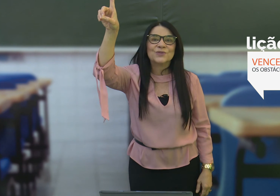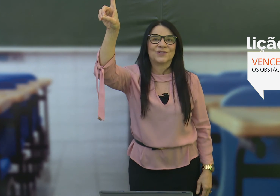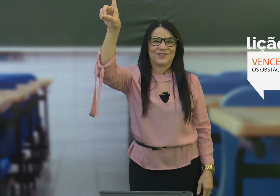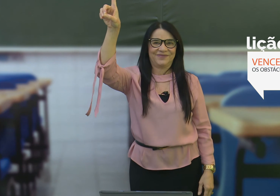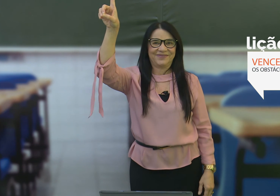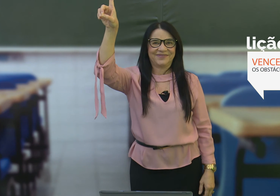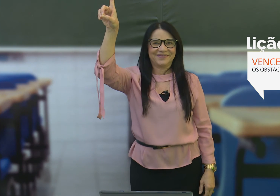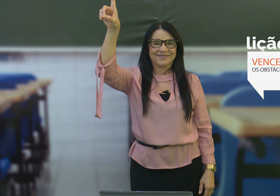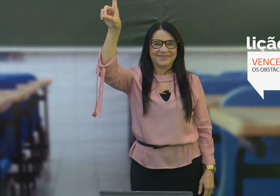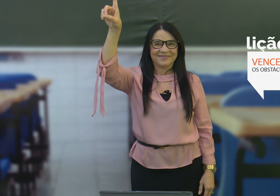Deus.